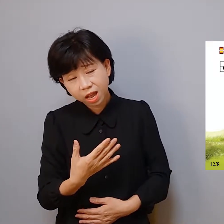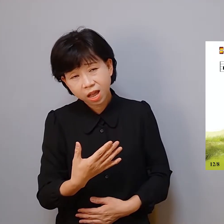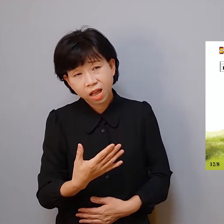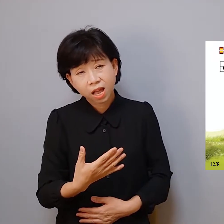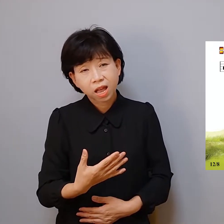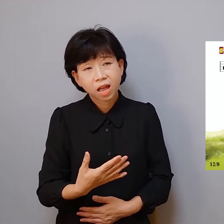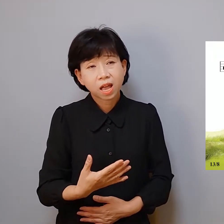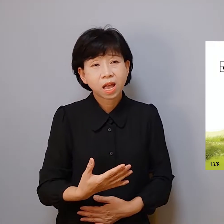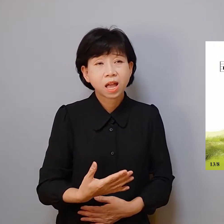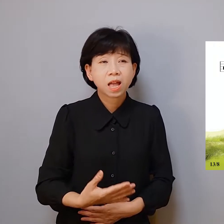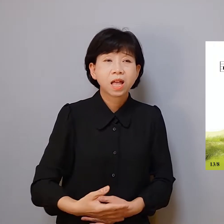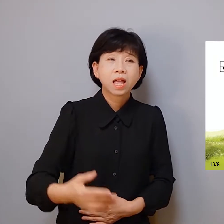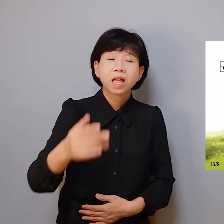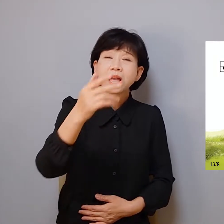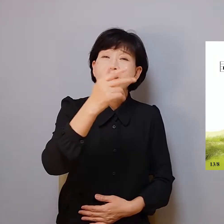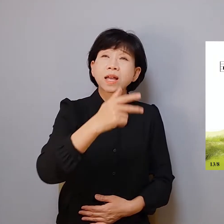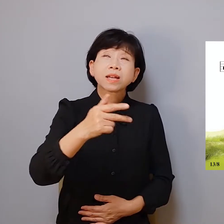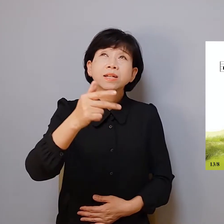힘겨워합니다.